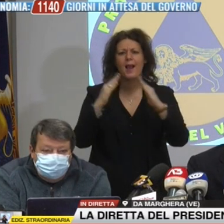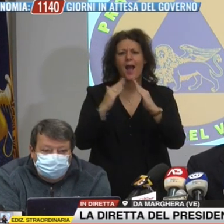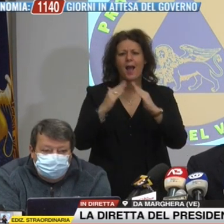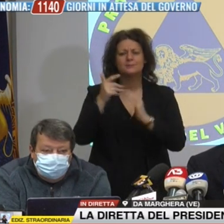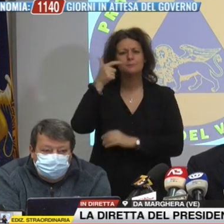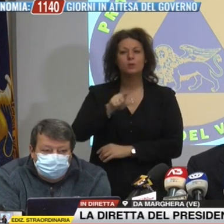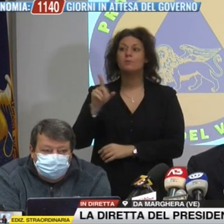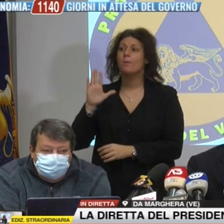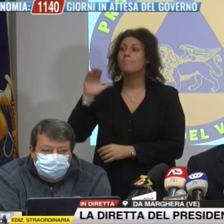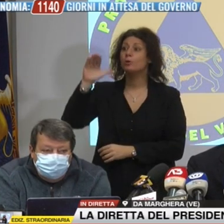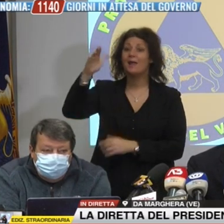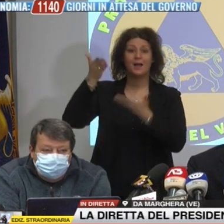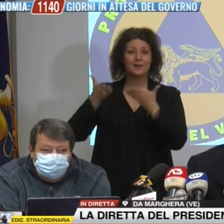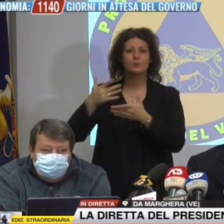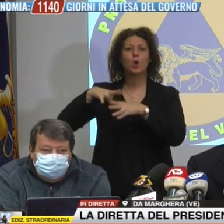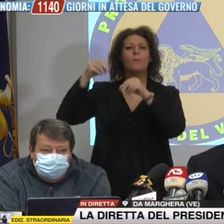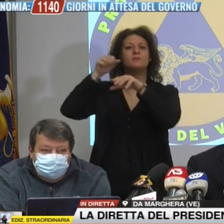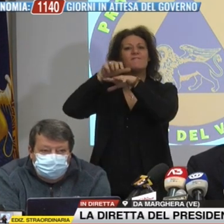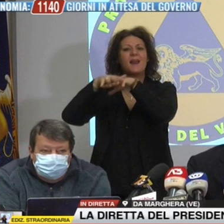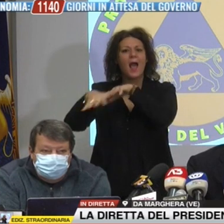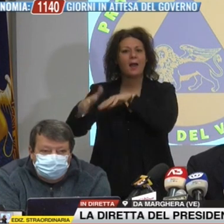frane dappertutto,